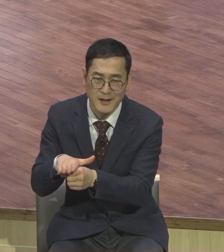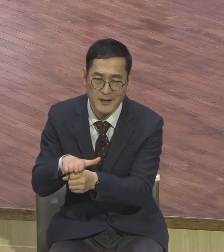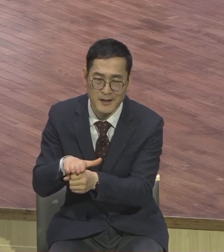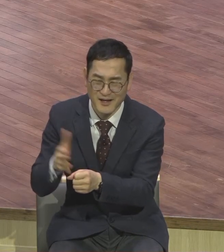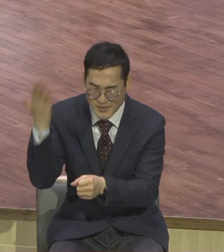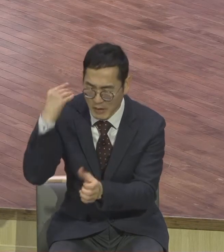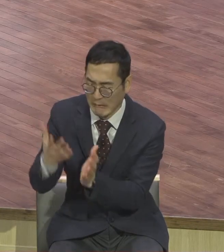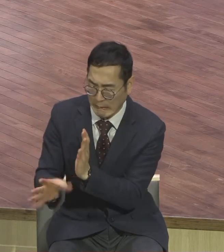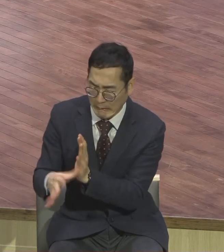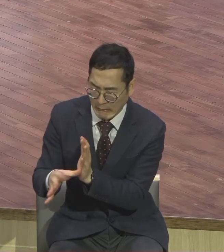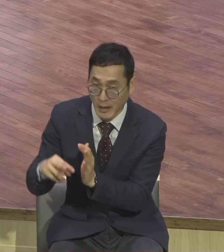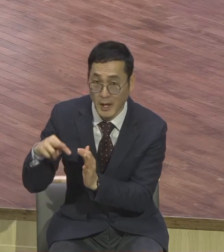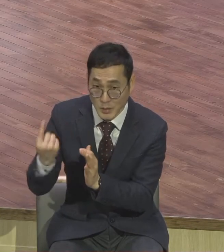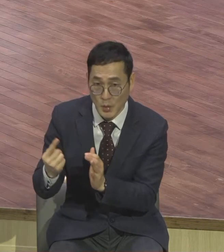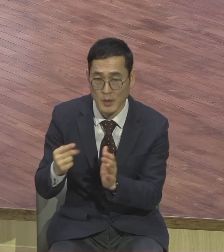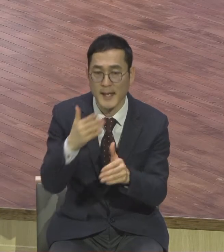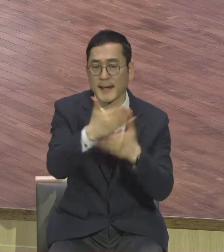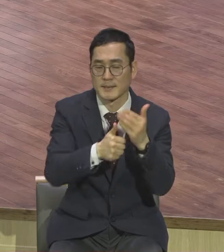구원 받는 거구나.